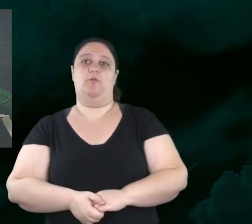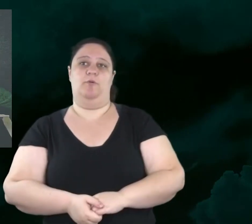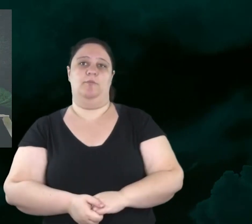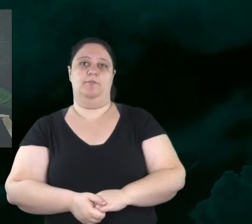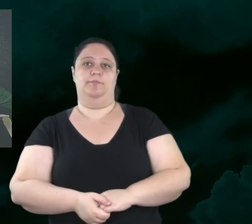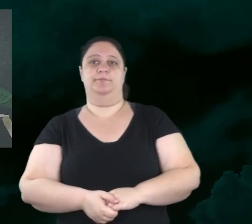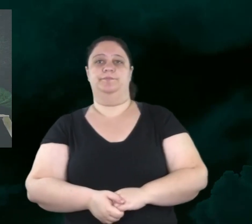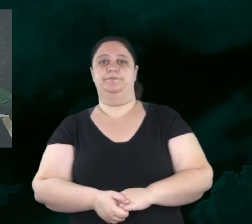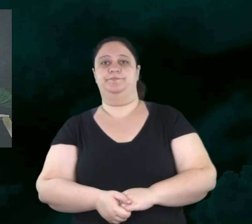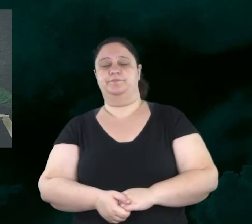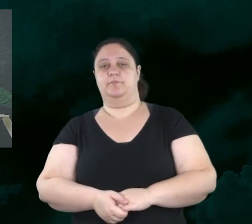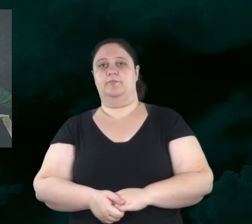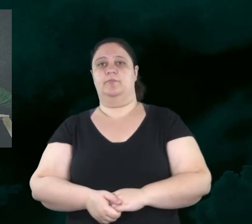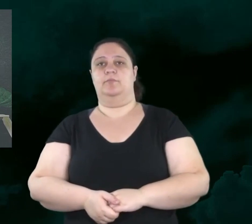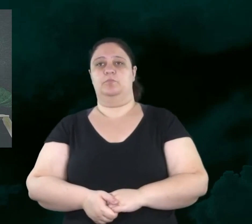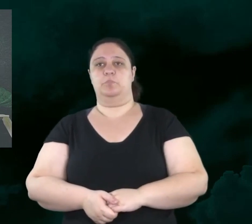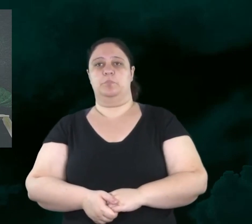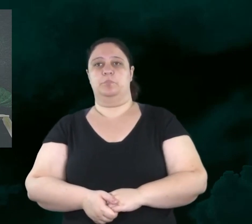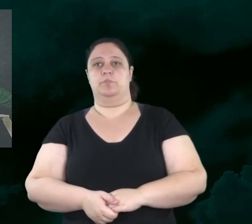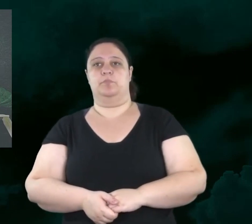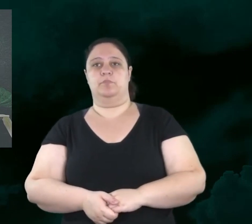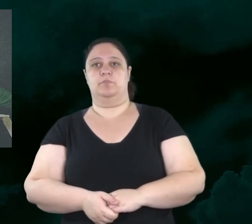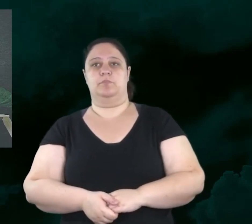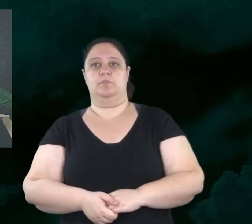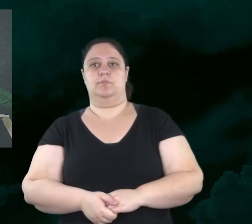obra, ela